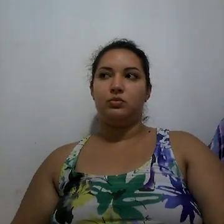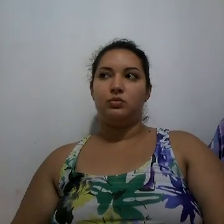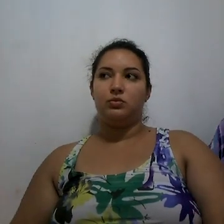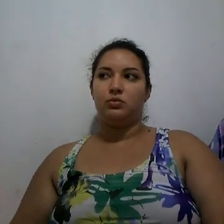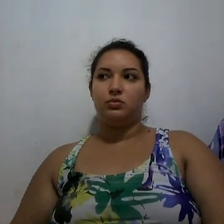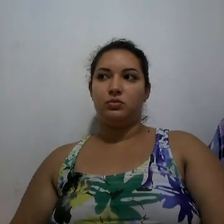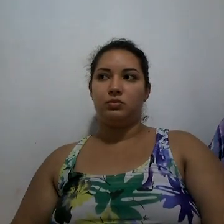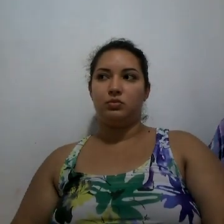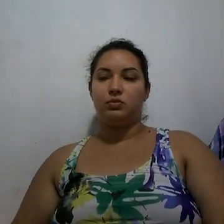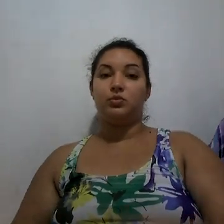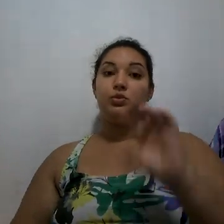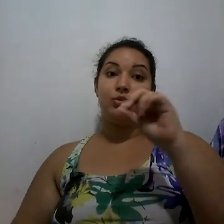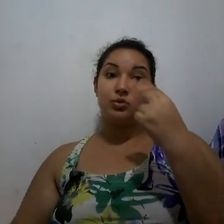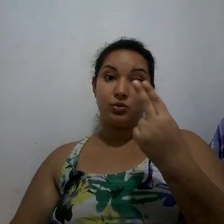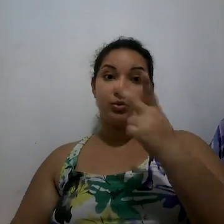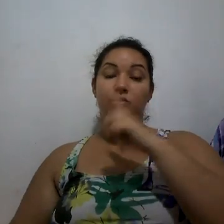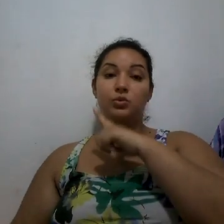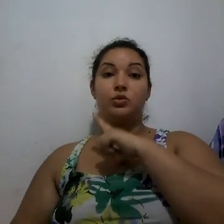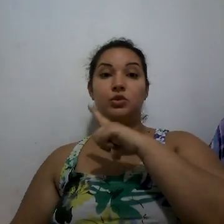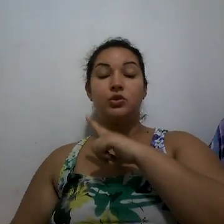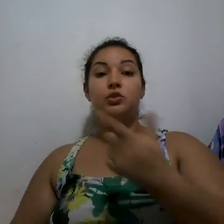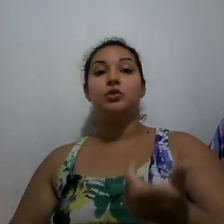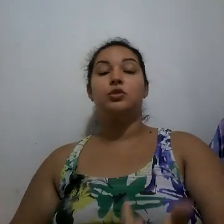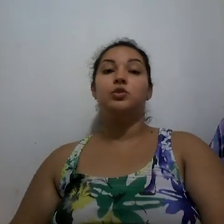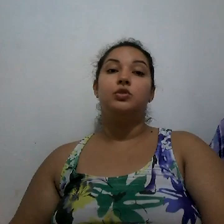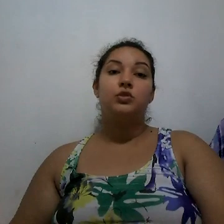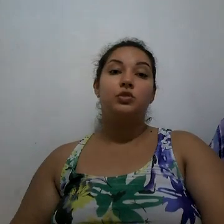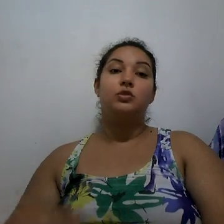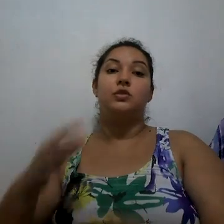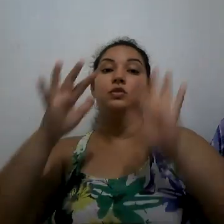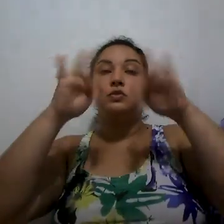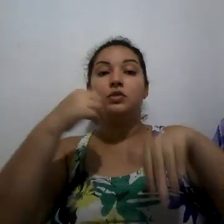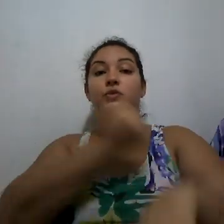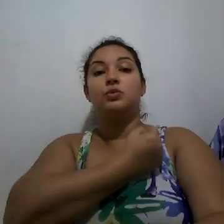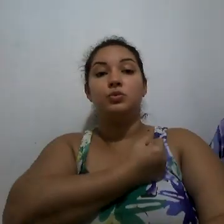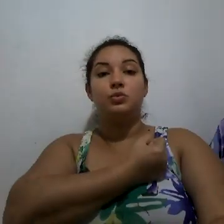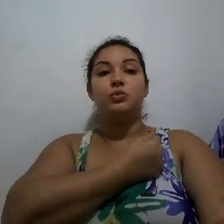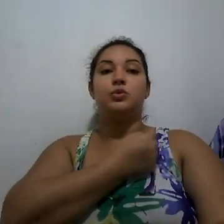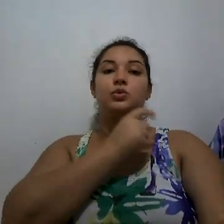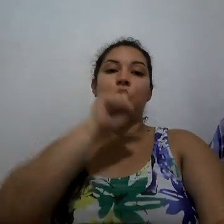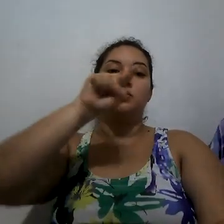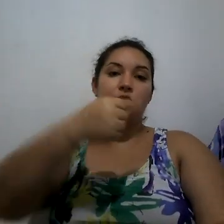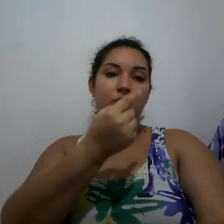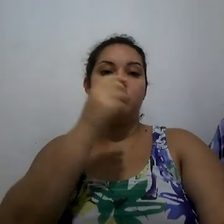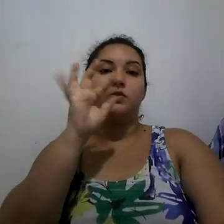Ou quando ele estiver no final do número, do lado direito da vírgula decimal. Então, olha,